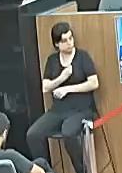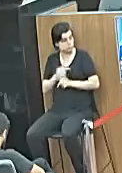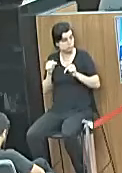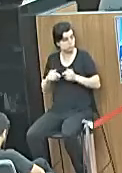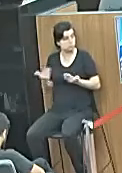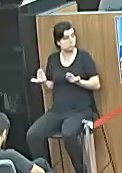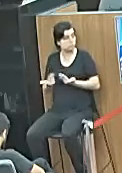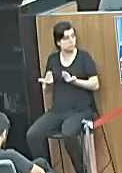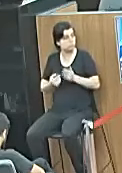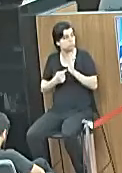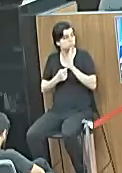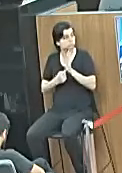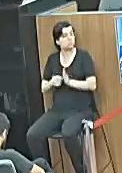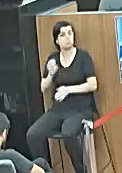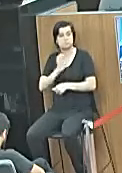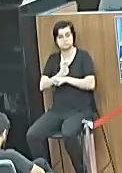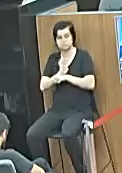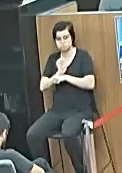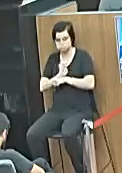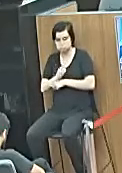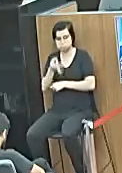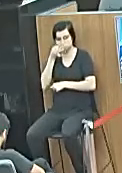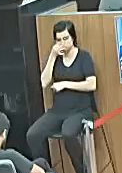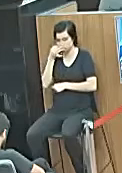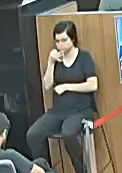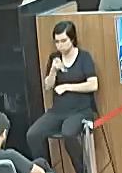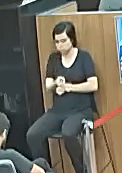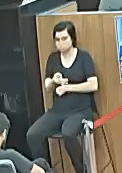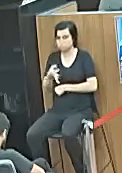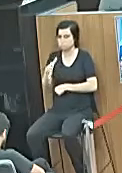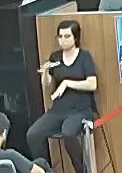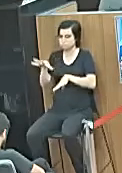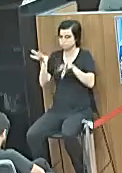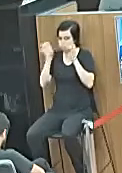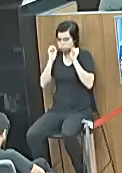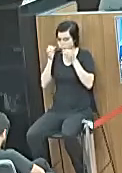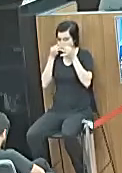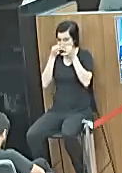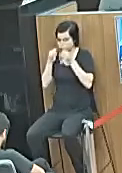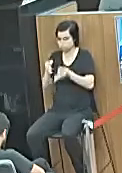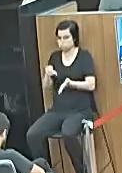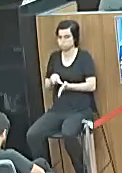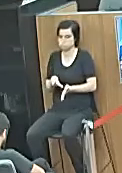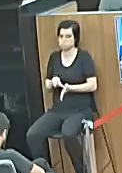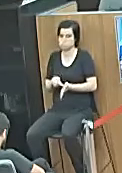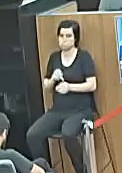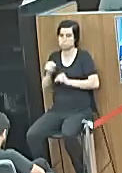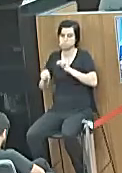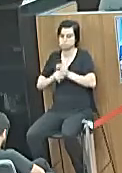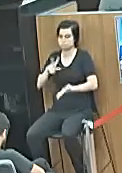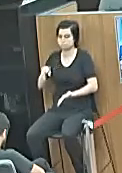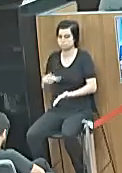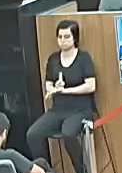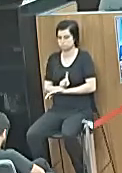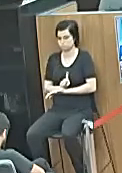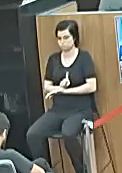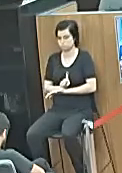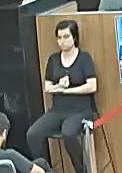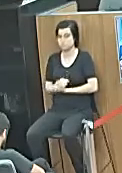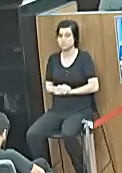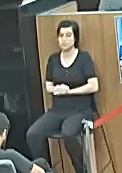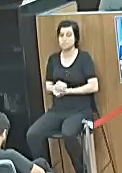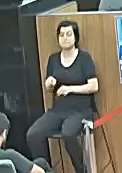mostrando que o estado está atento a voz que ea eau e o e os clamores que são ouvidos aqui